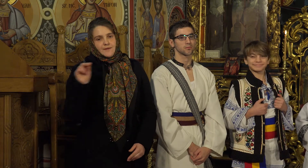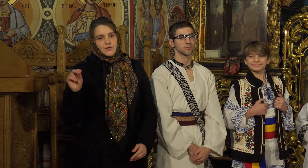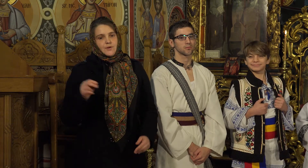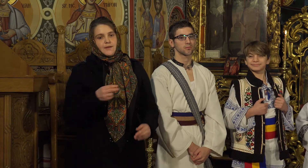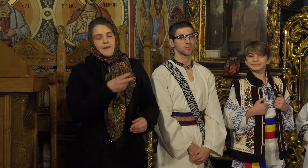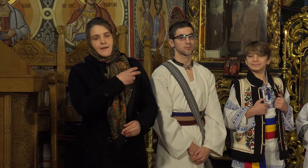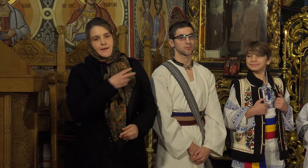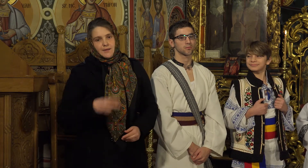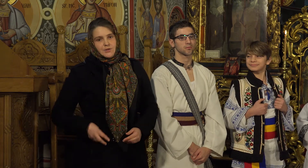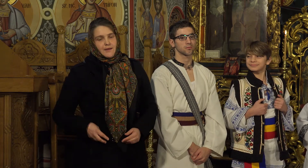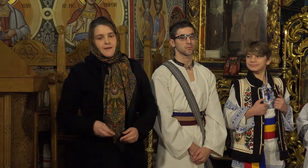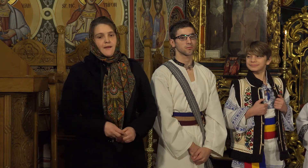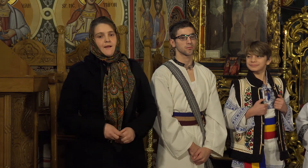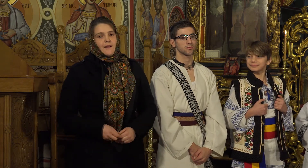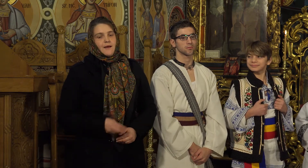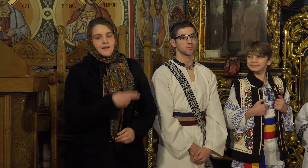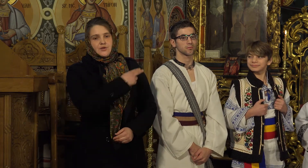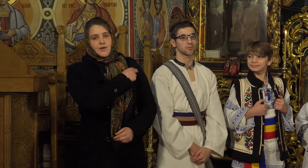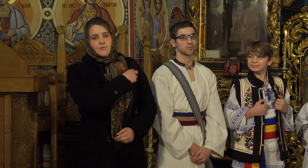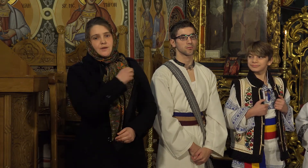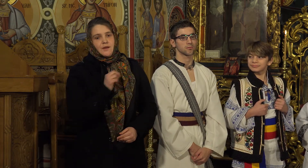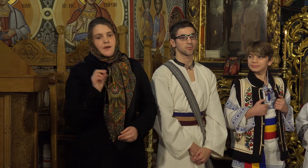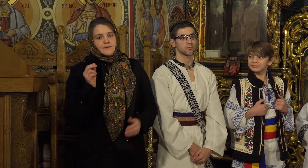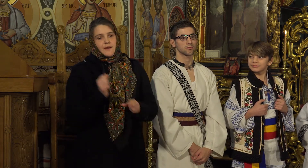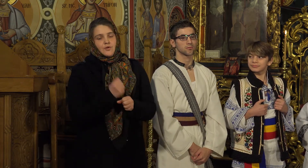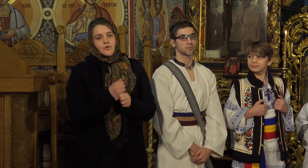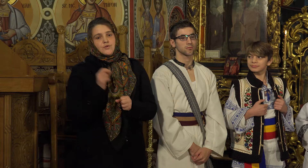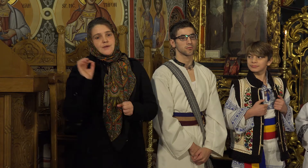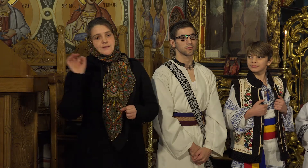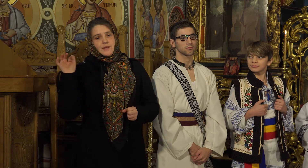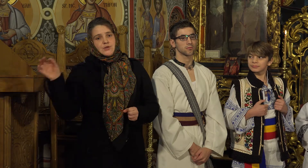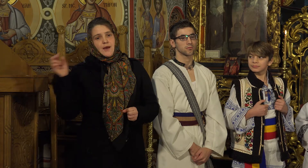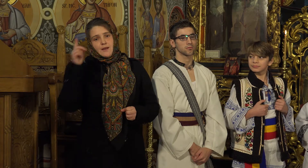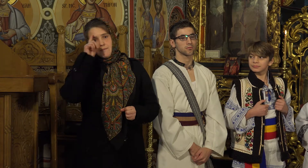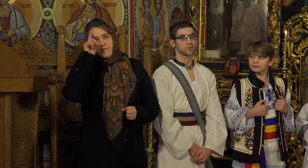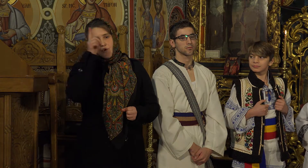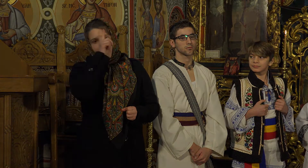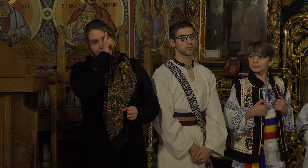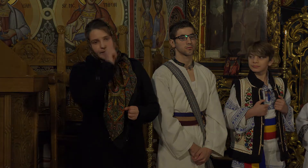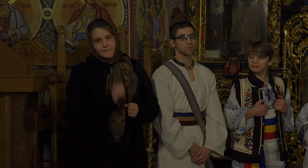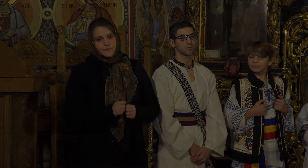profesor de religie la Liceul Tehnologic Special Bibolărie.